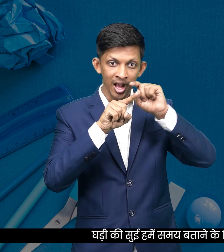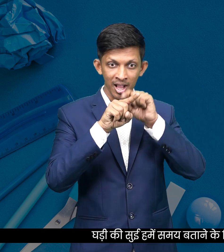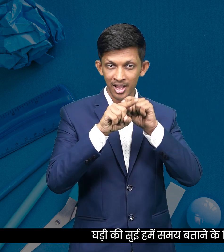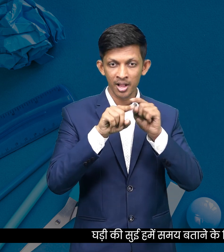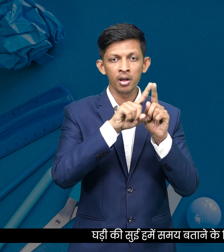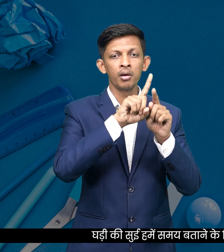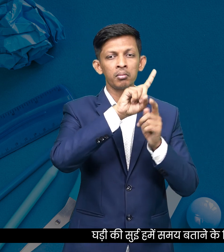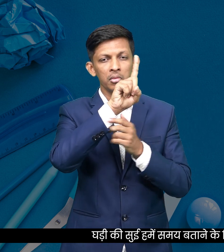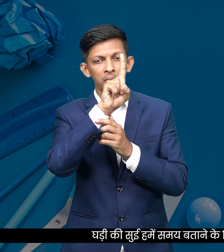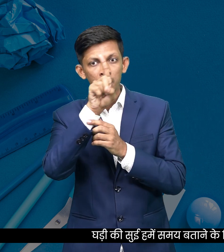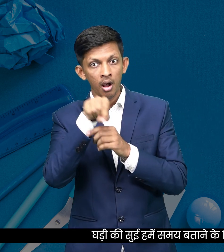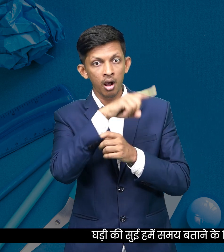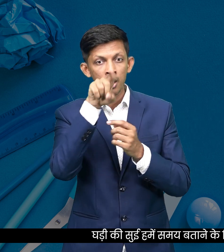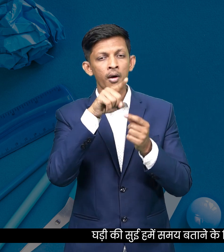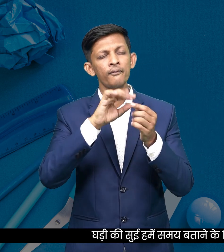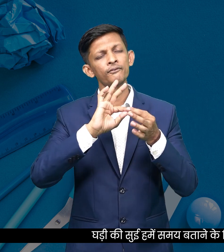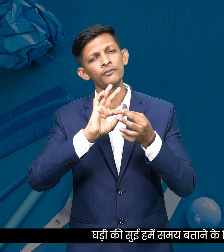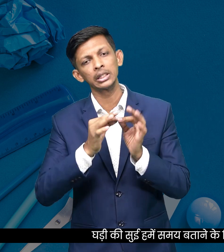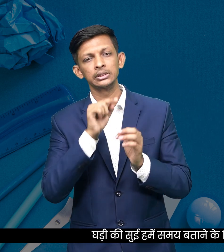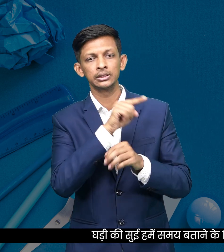के लिए एक निश्चित बिंदु पर घूमती है।